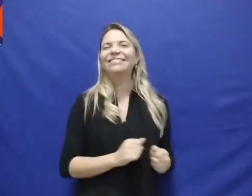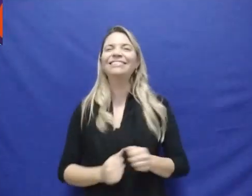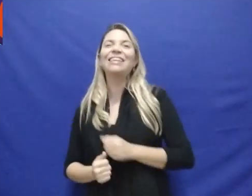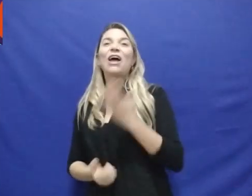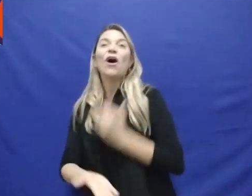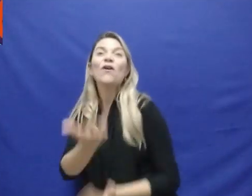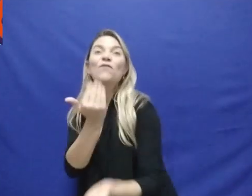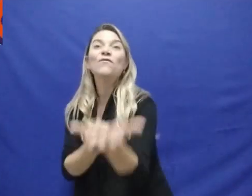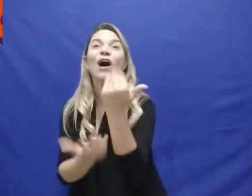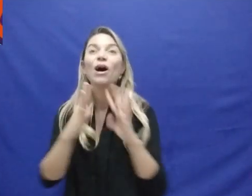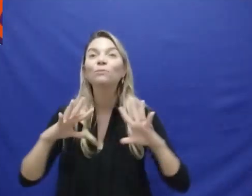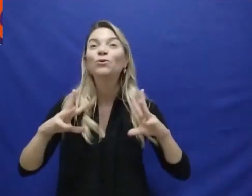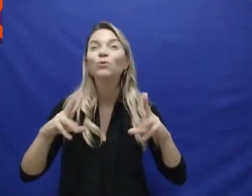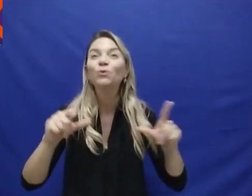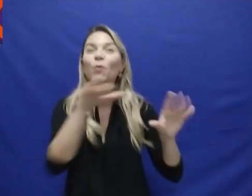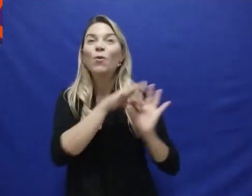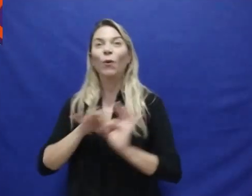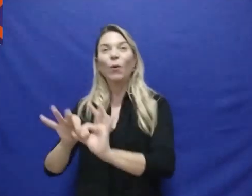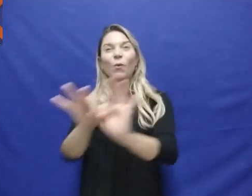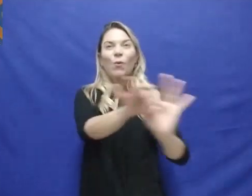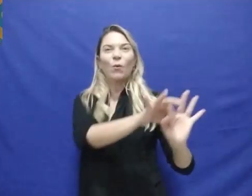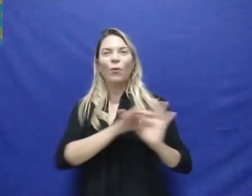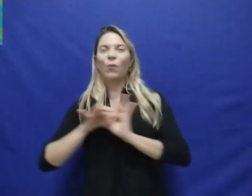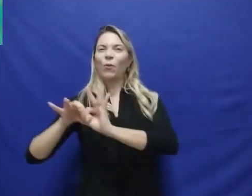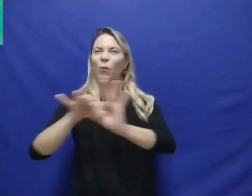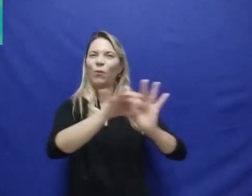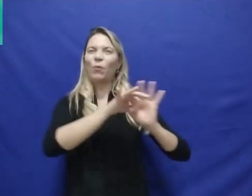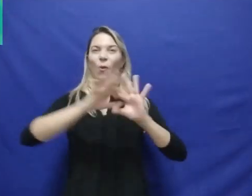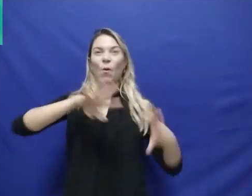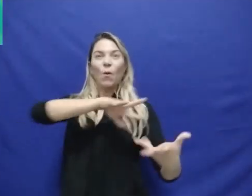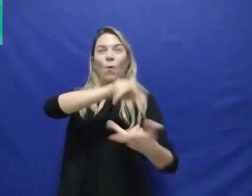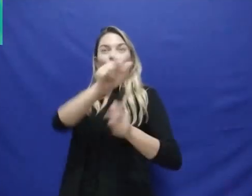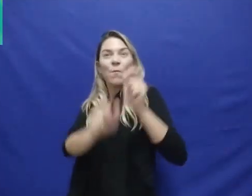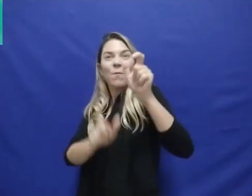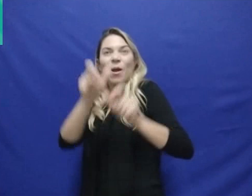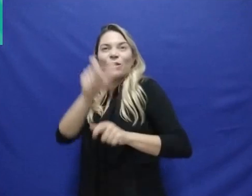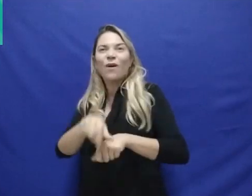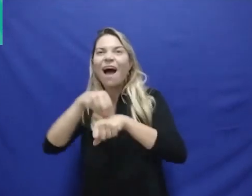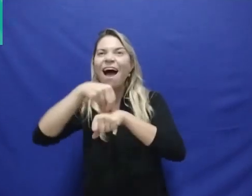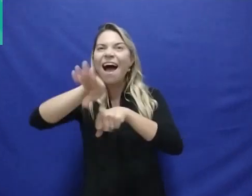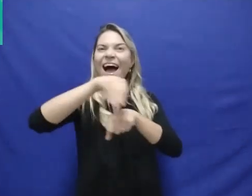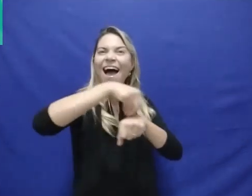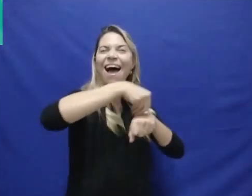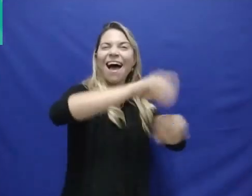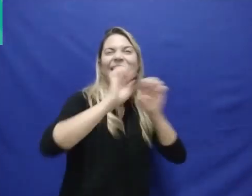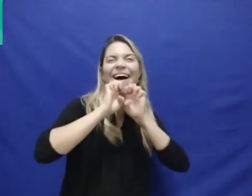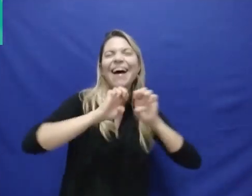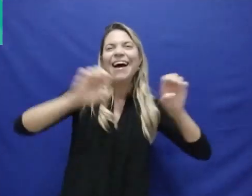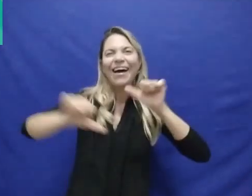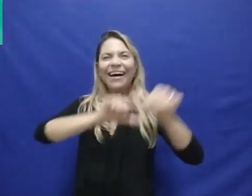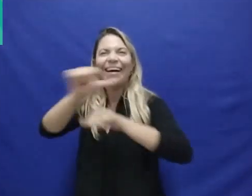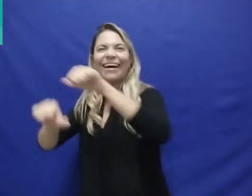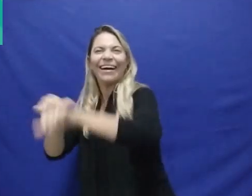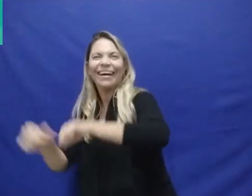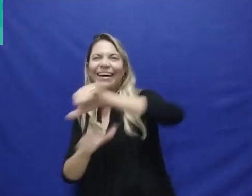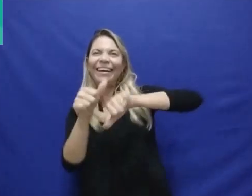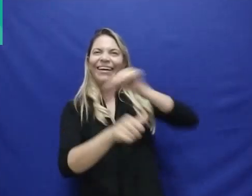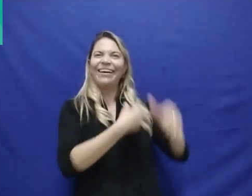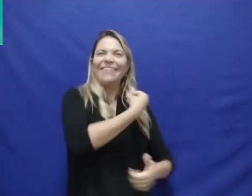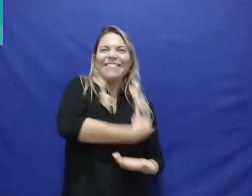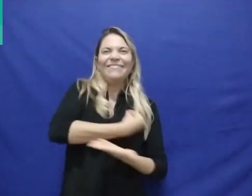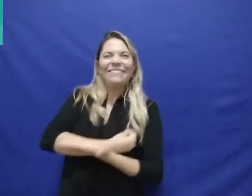Vamos juntos transformar o mundo, vamos levar Jesus pra